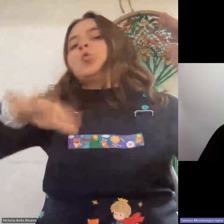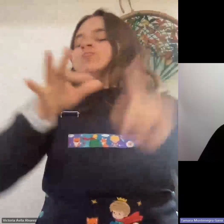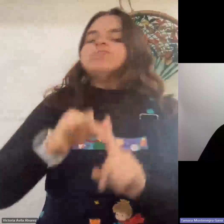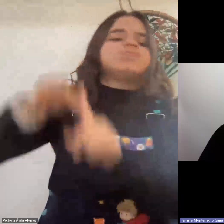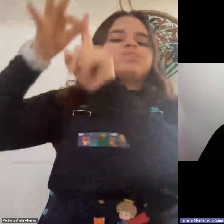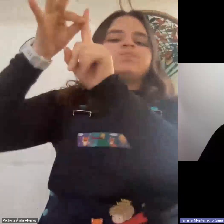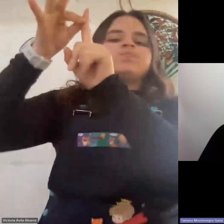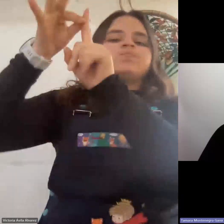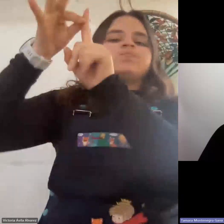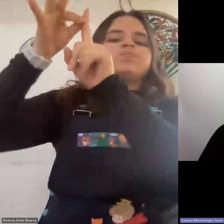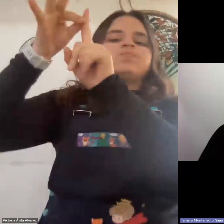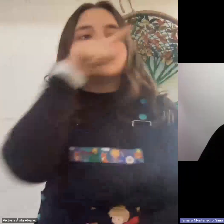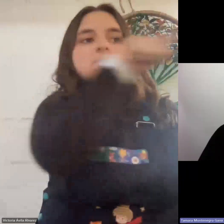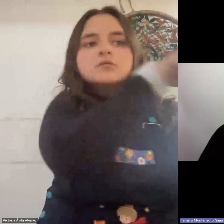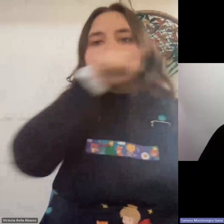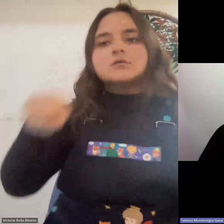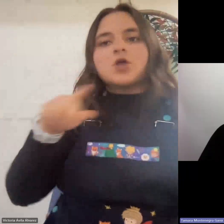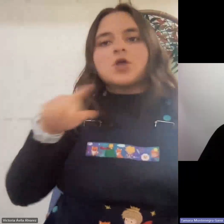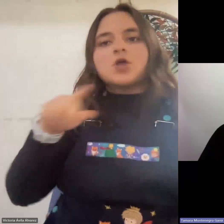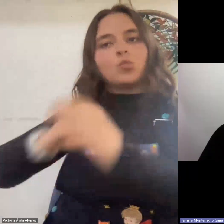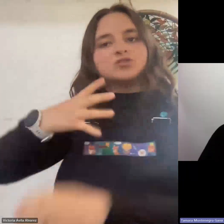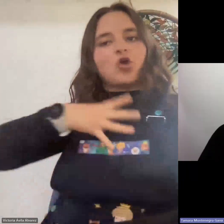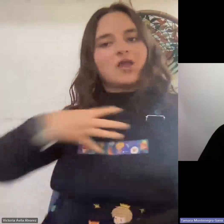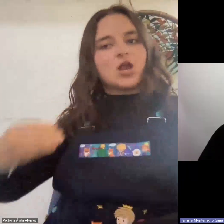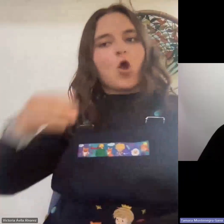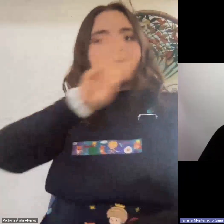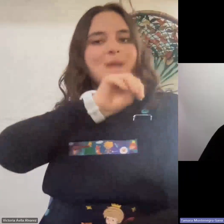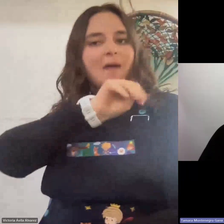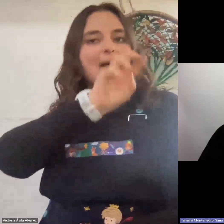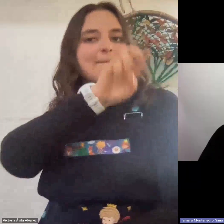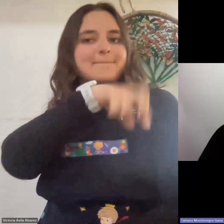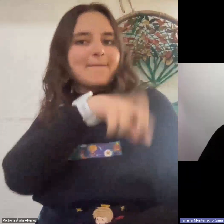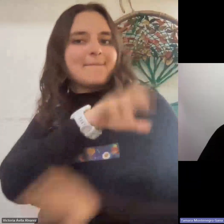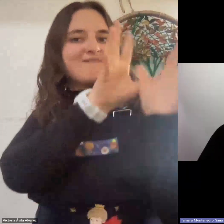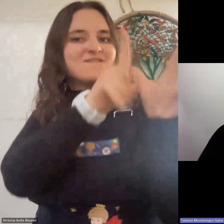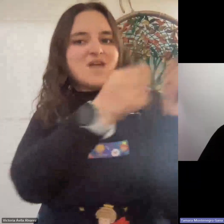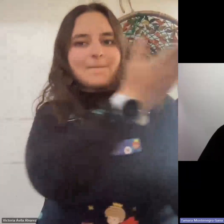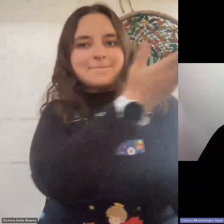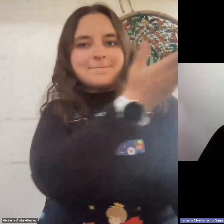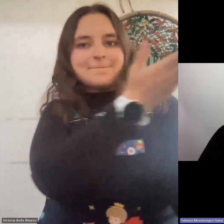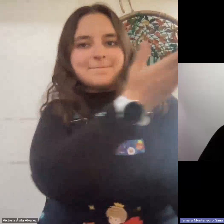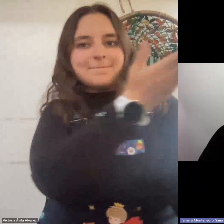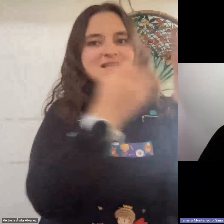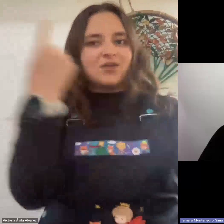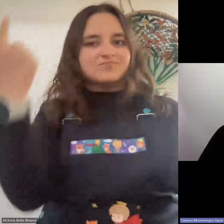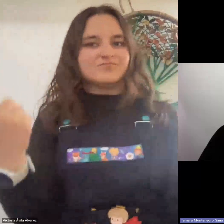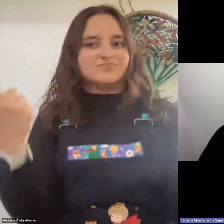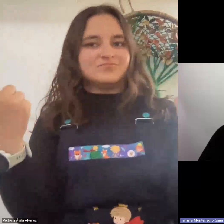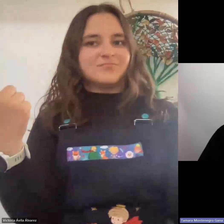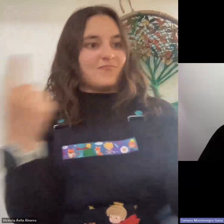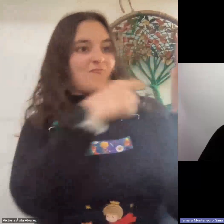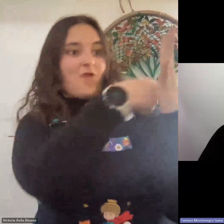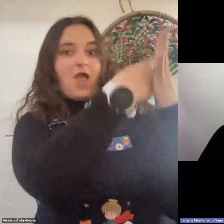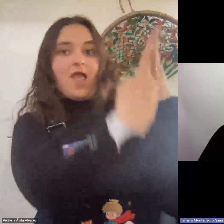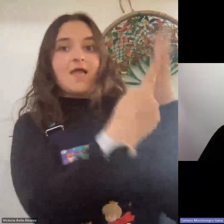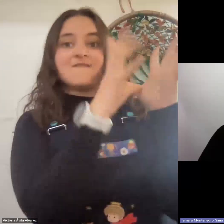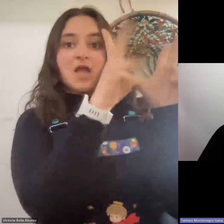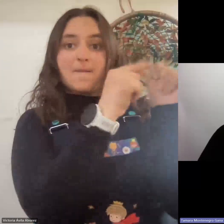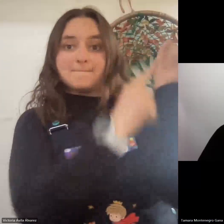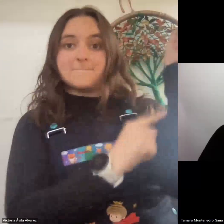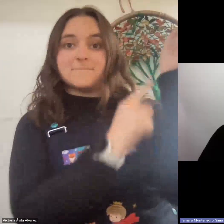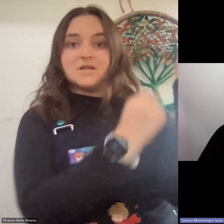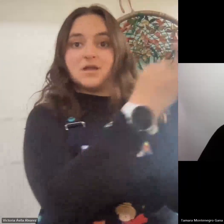pedirles ahí que estén siempre en la casa es un puntapié inicial para que los papás, las mamás, la familia en